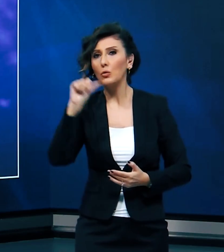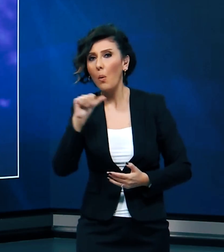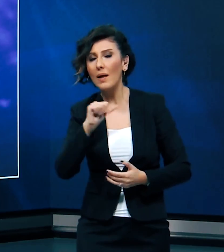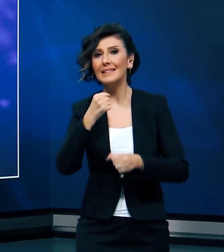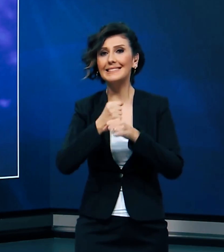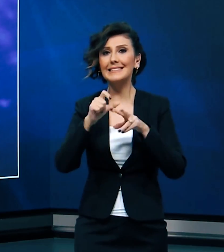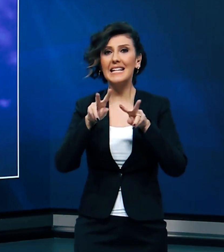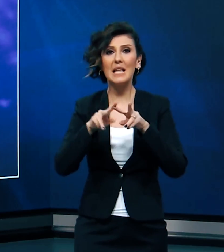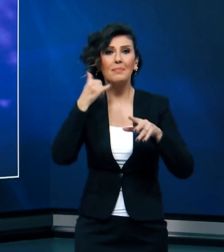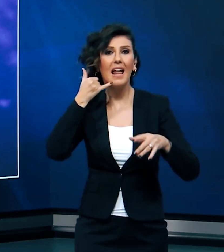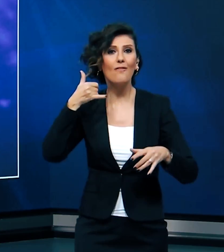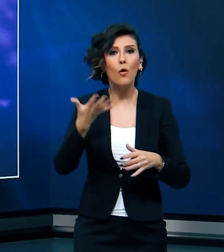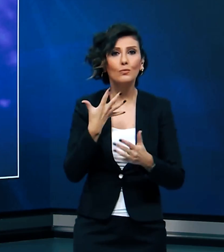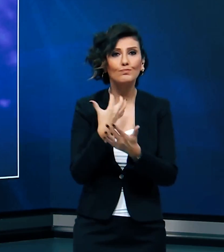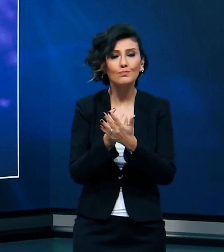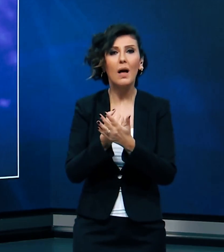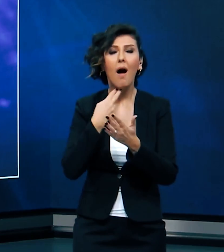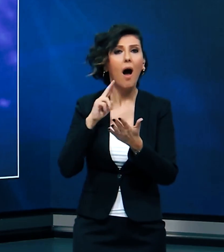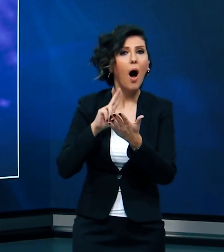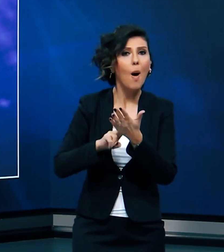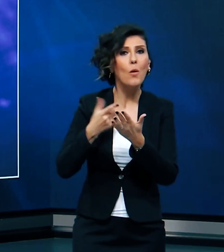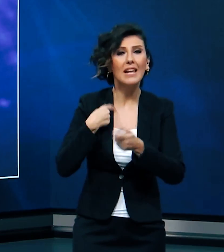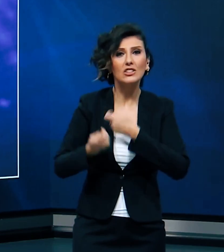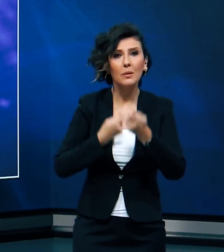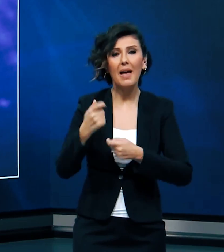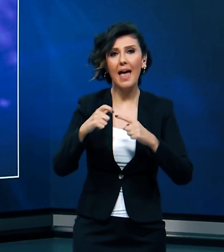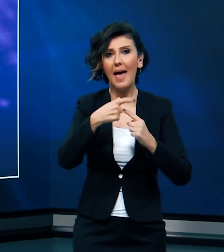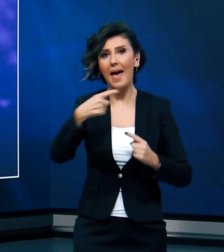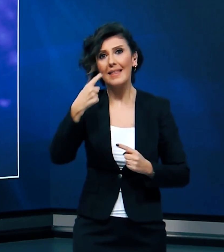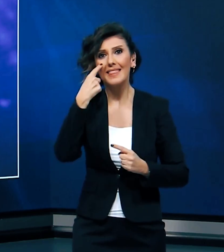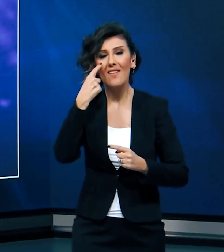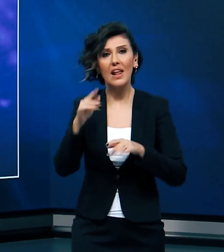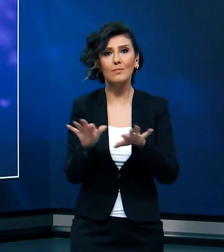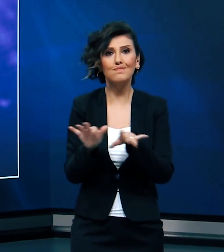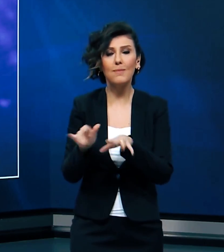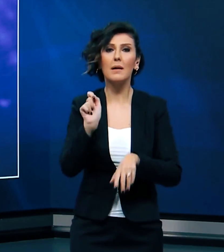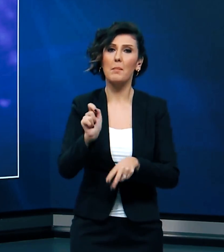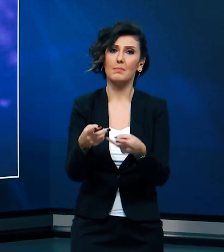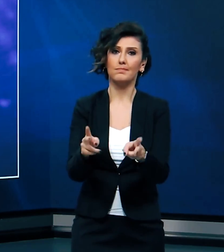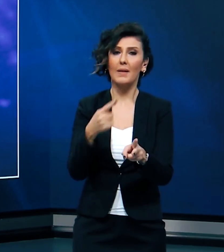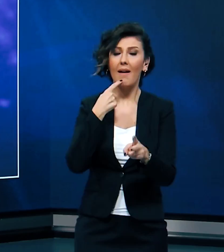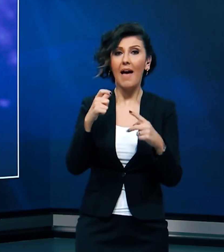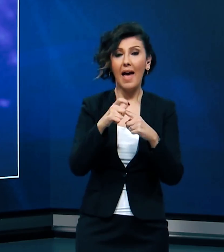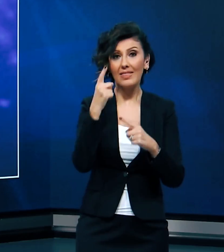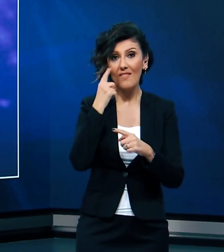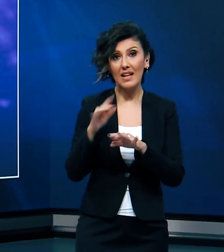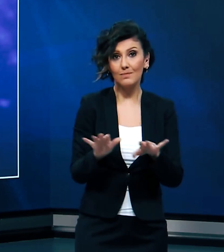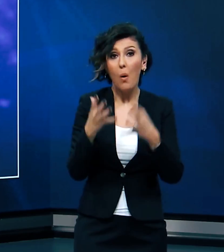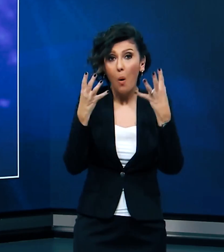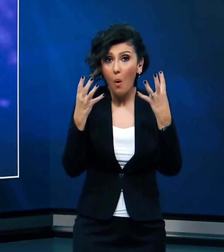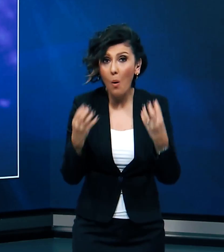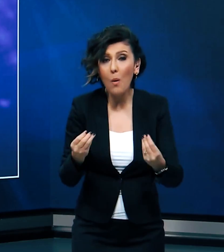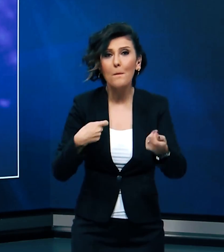ve GSM operatörlerine abonelik işlemlerinin E-Devlet üzerinden yapılabileceğini açıkladı. E-Devlet hayata